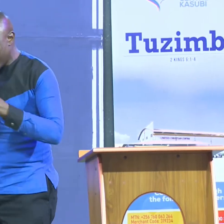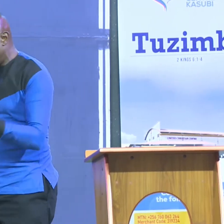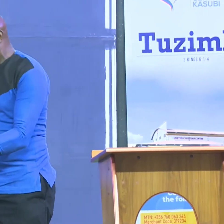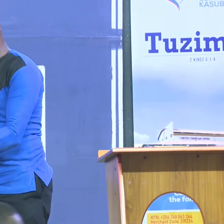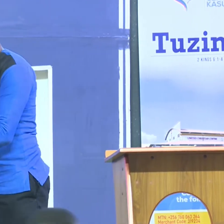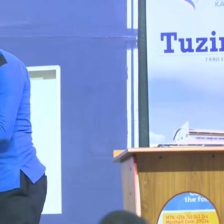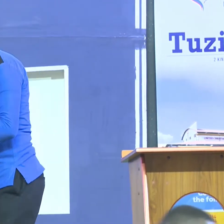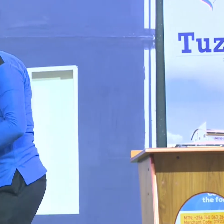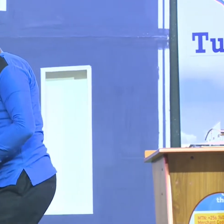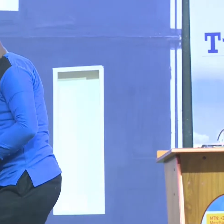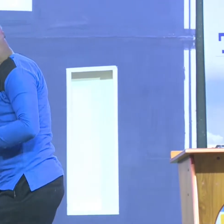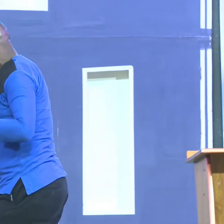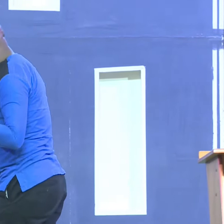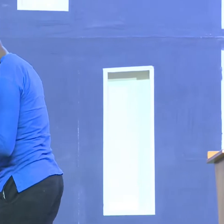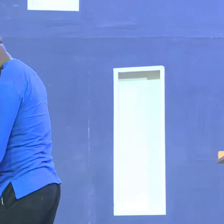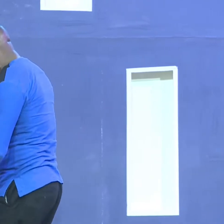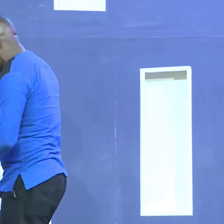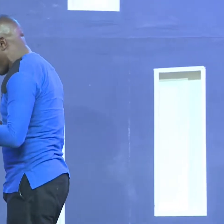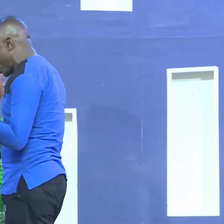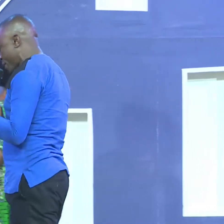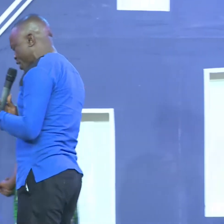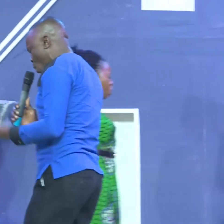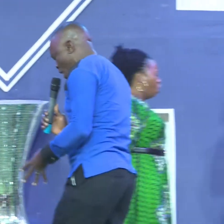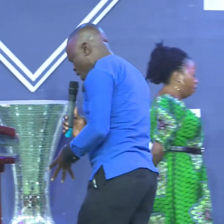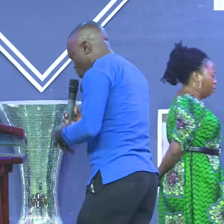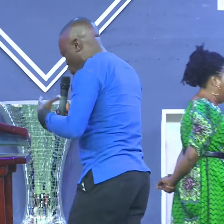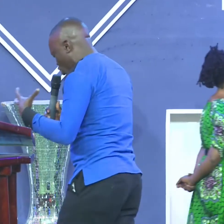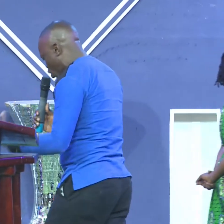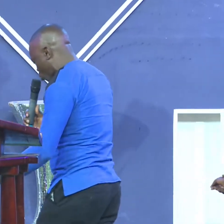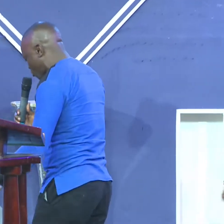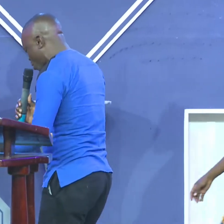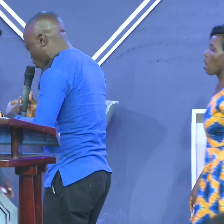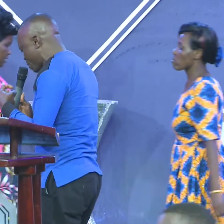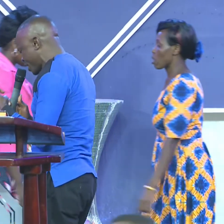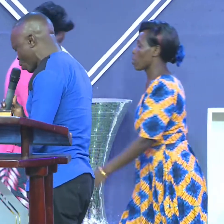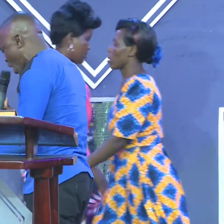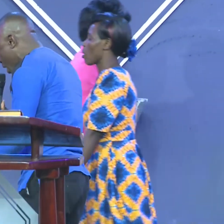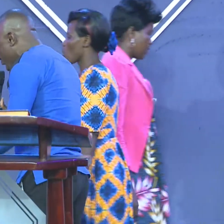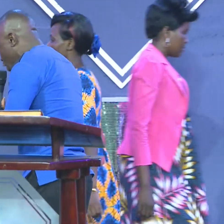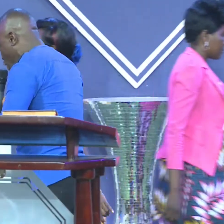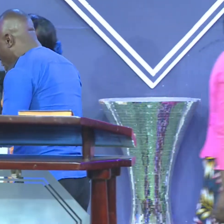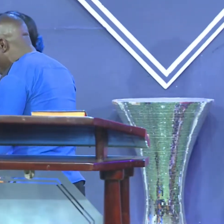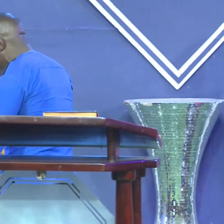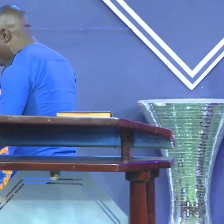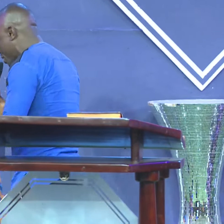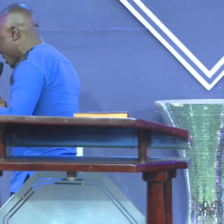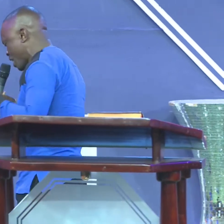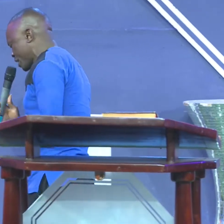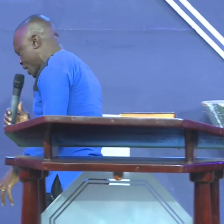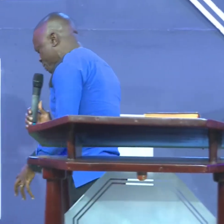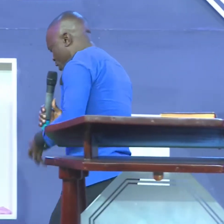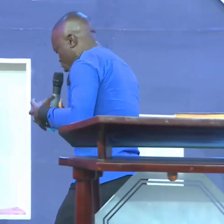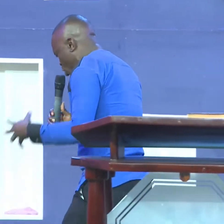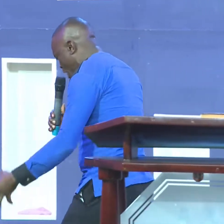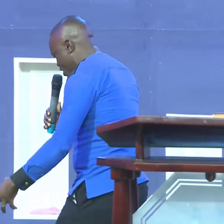mu ekyo ekyakukwata ku bulamu bwo otoloka okuva mu kulemererwa tutoloka okuva mu kulemererwa ntoloka ne famire